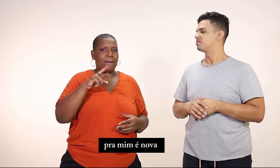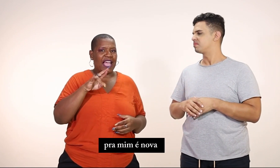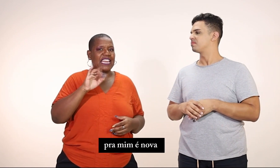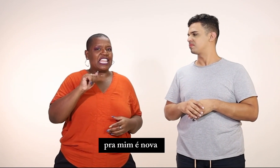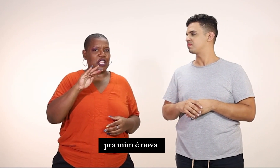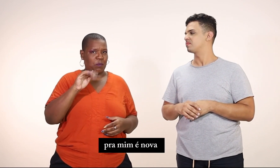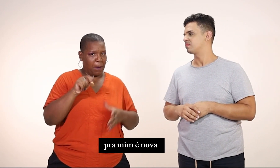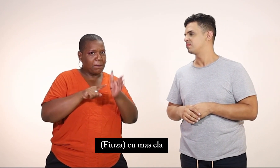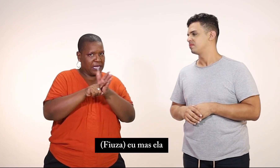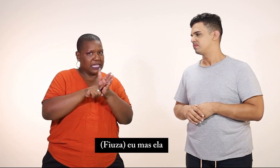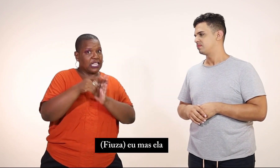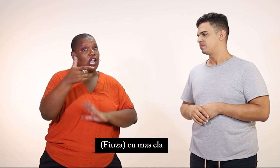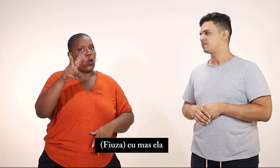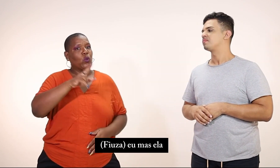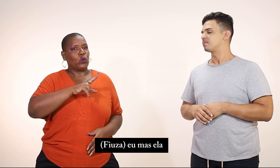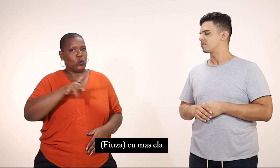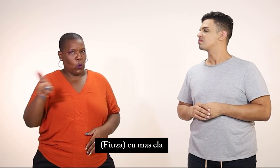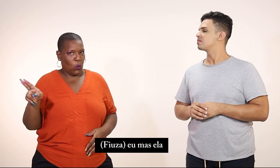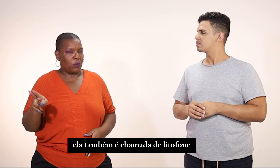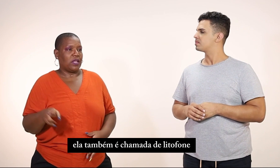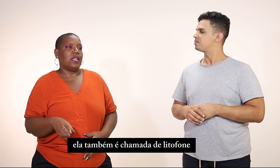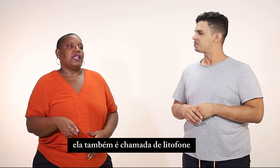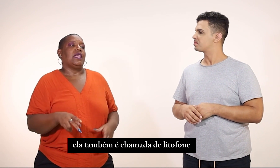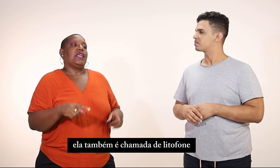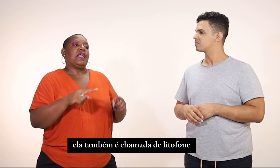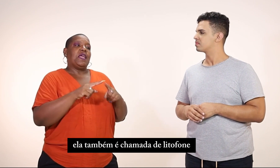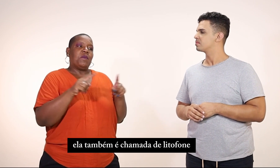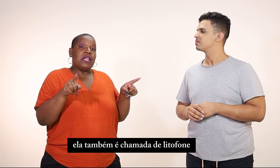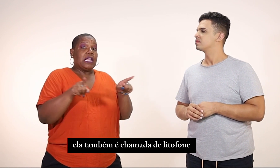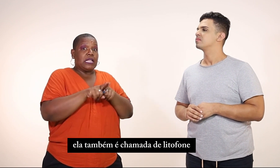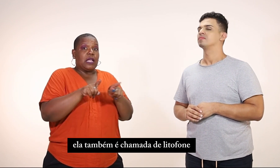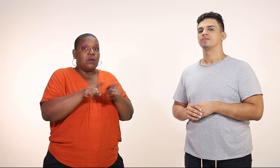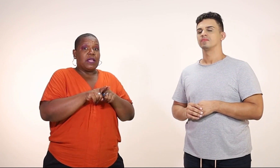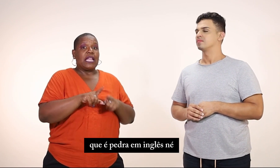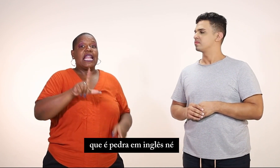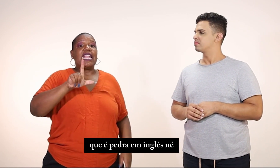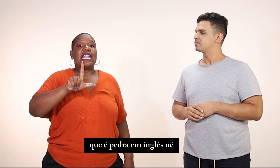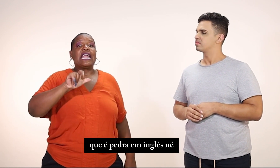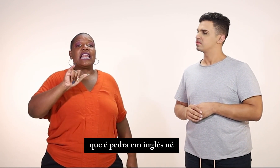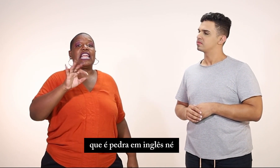nova. Mas ela também é chamada de litofone, que é pedra em inglês, né?